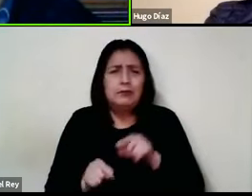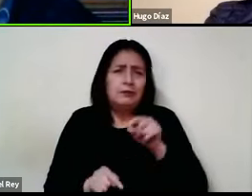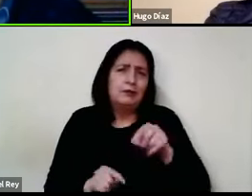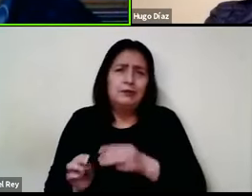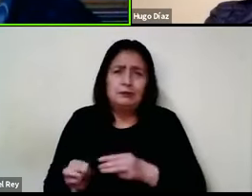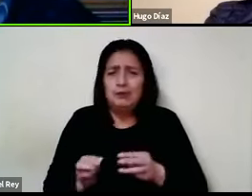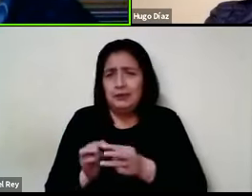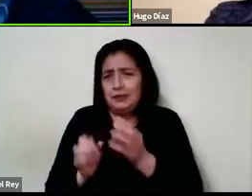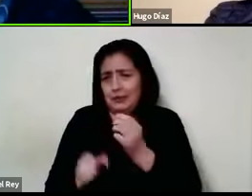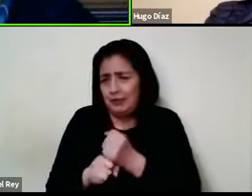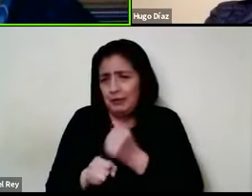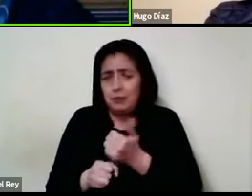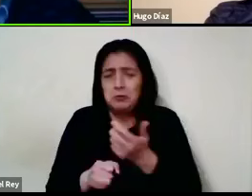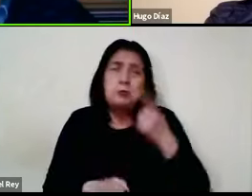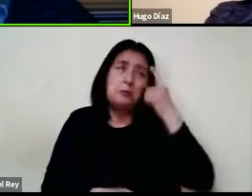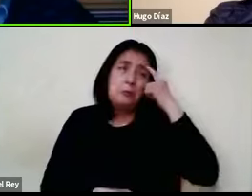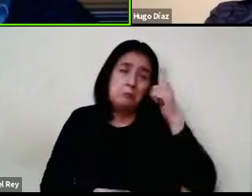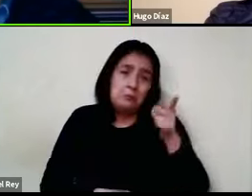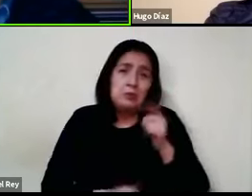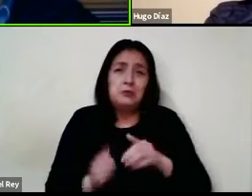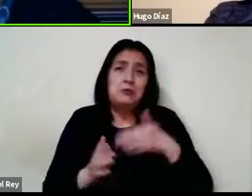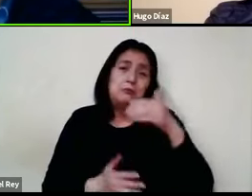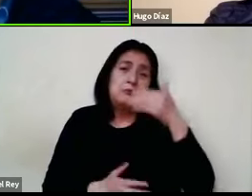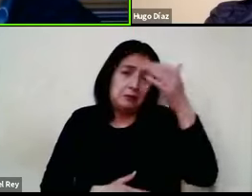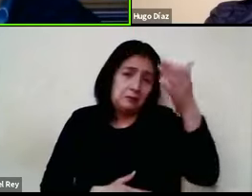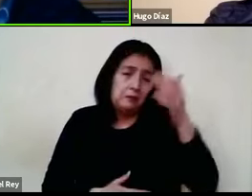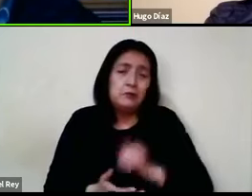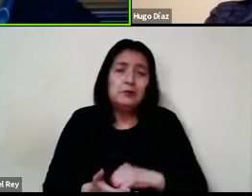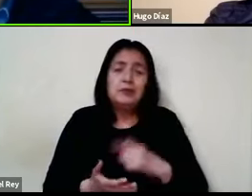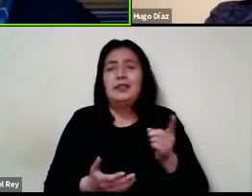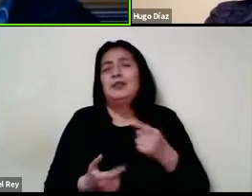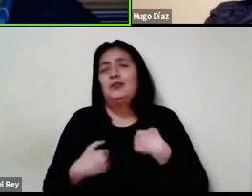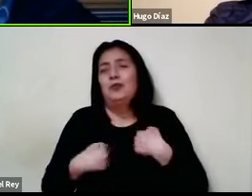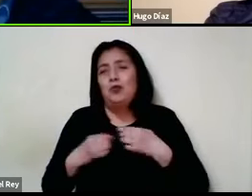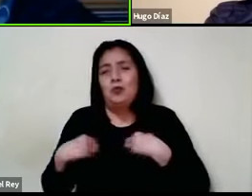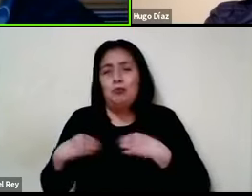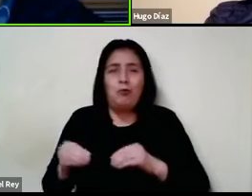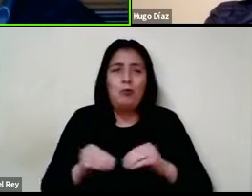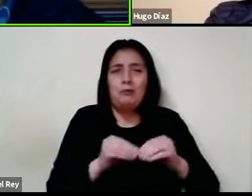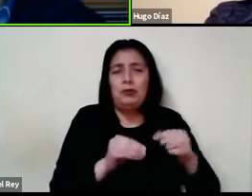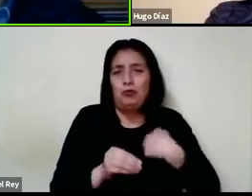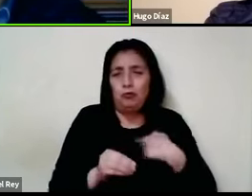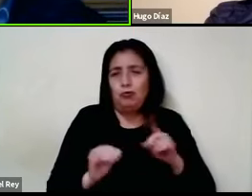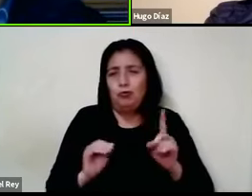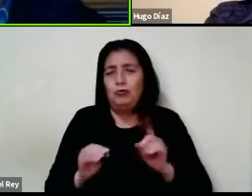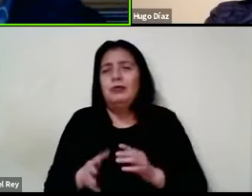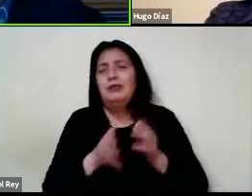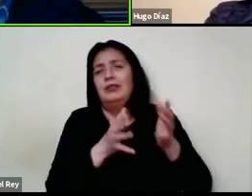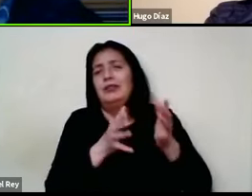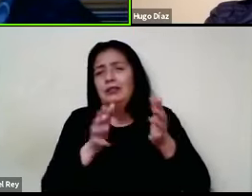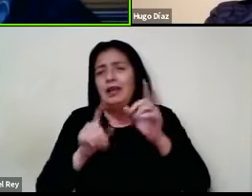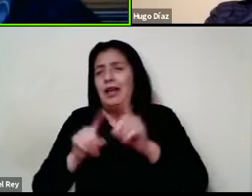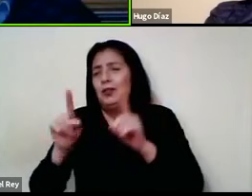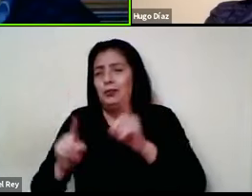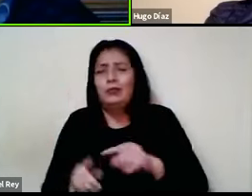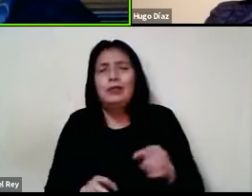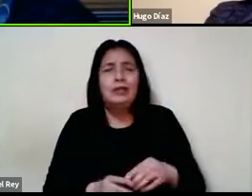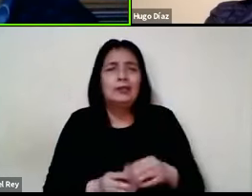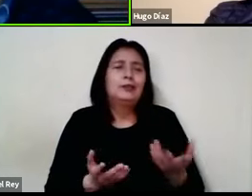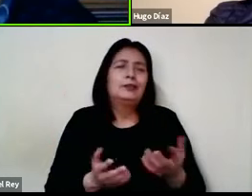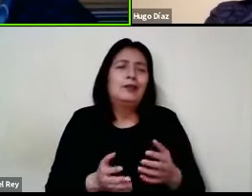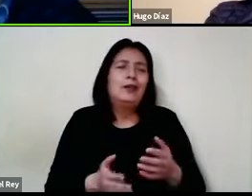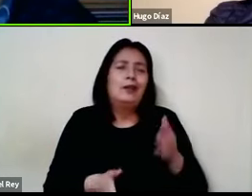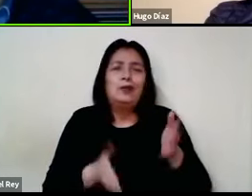estrategia. Entonces, yo pienso más adelante ya no movilizarme mucho, dejando algunas réplicas, el